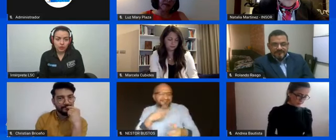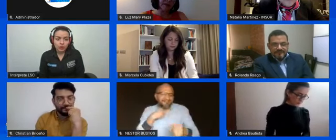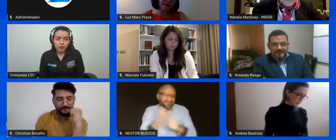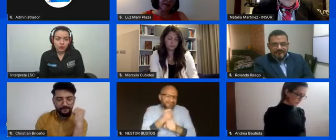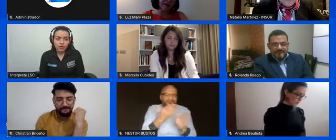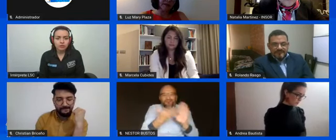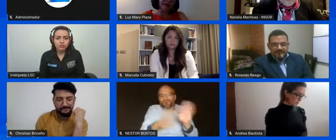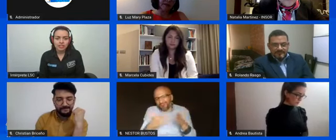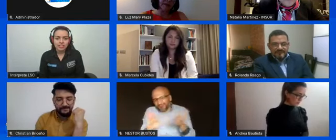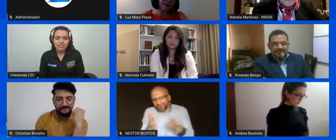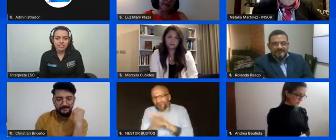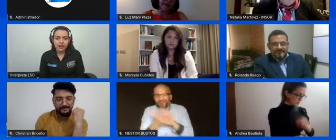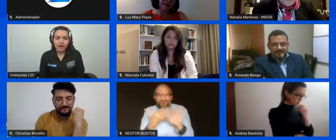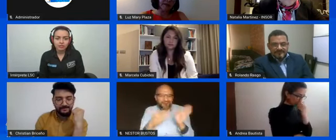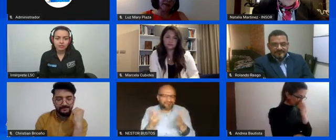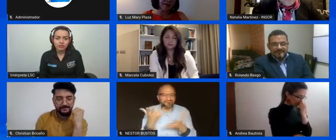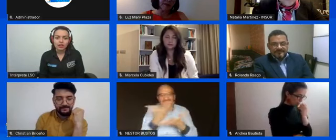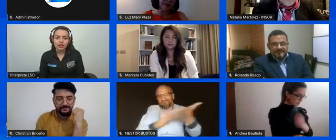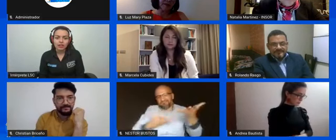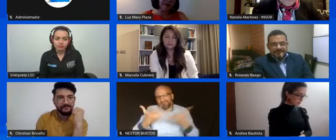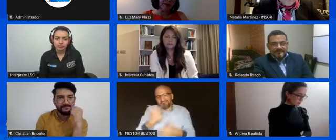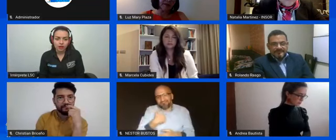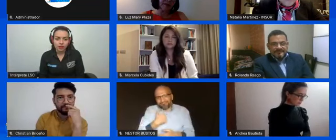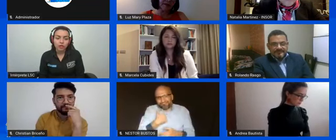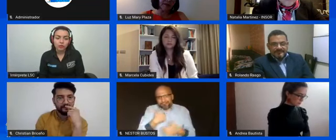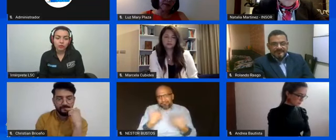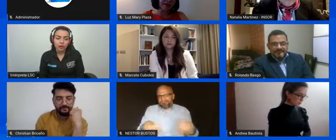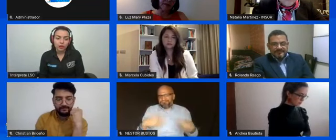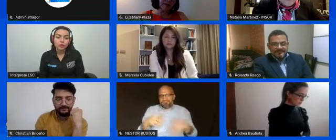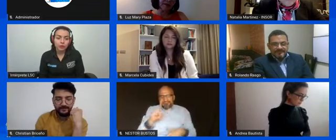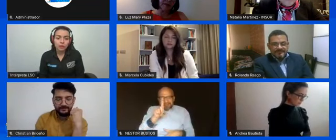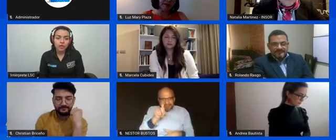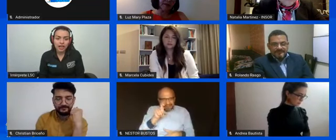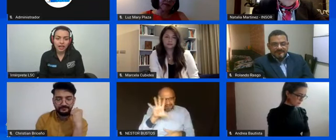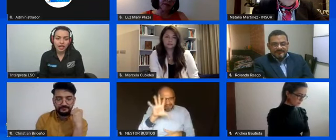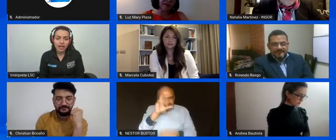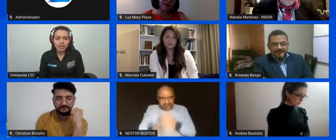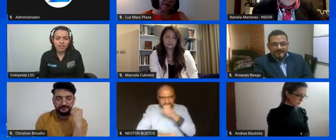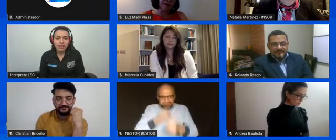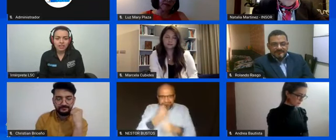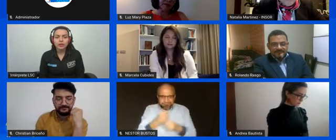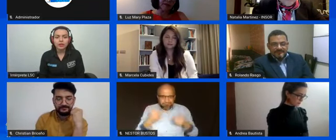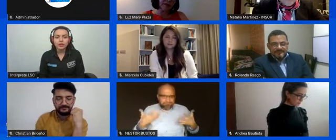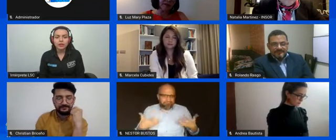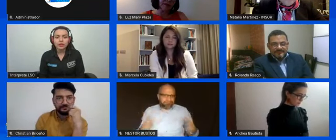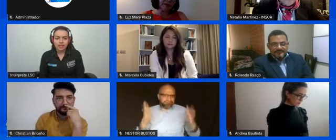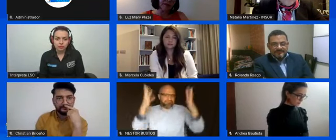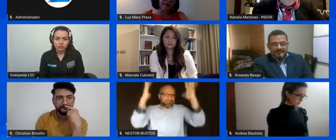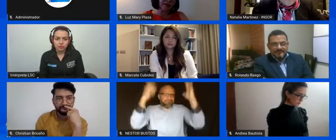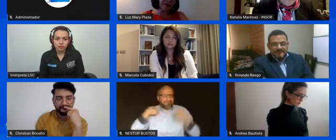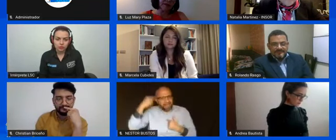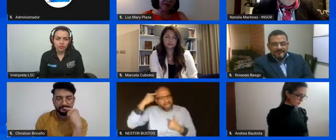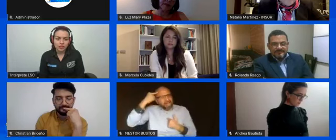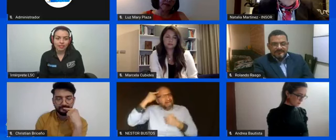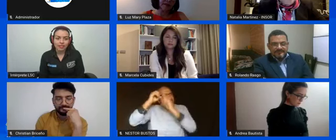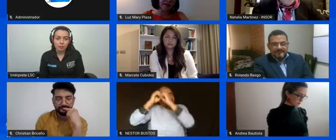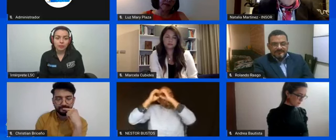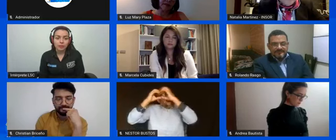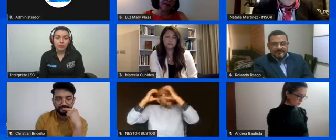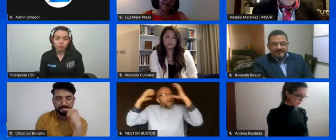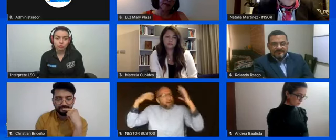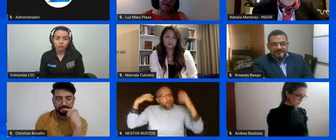se trasladaron a un nuevo lugar y bueno, allá también pues tuve la oportunidad de compartir